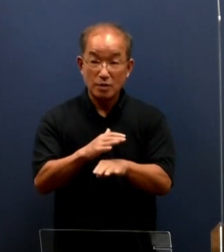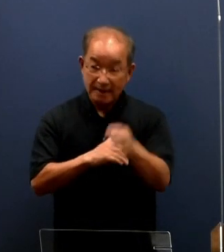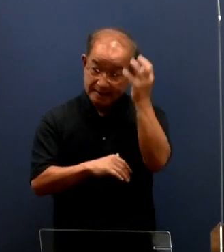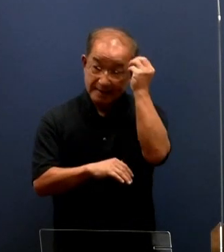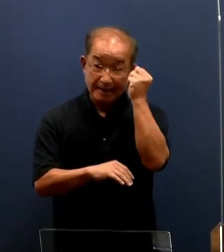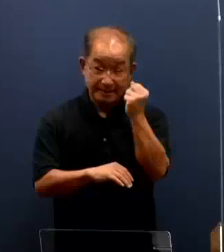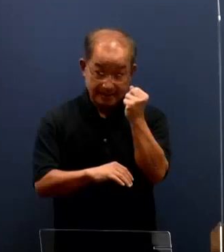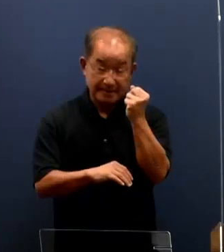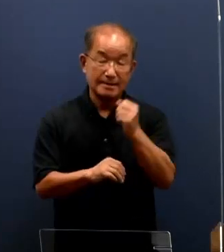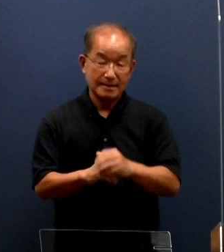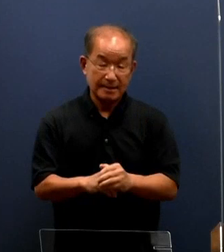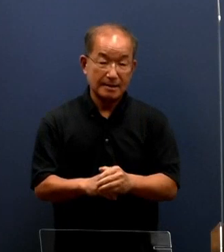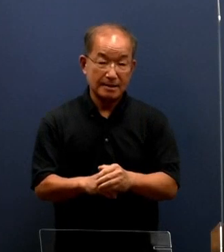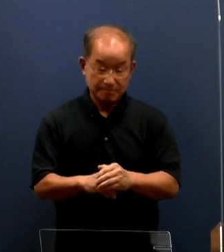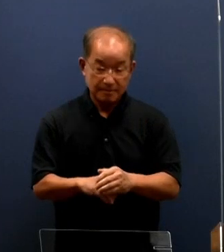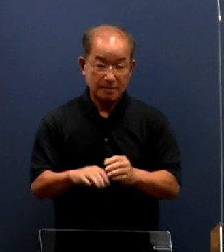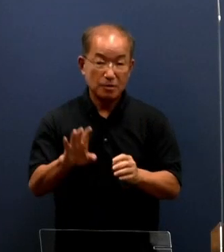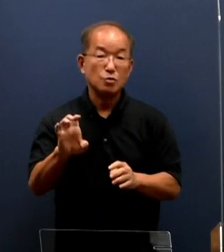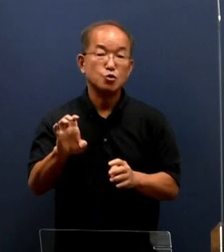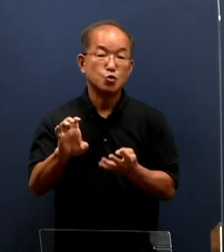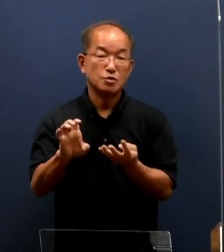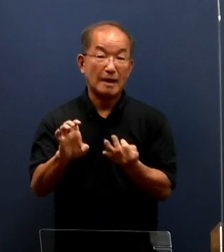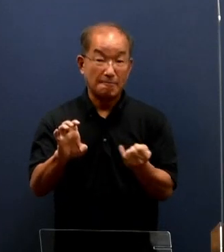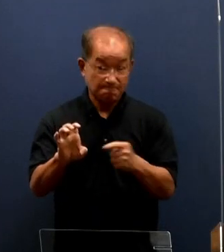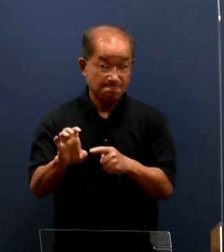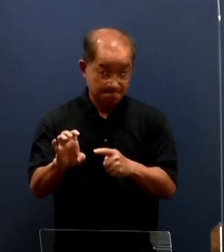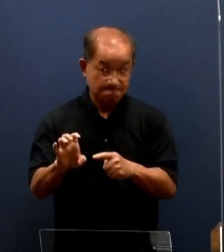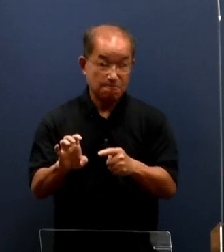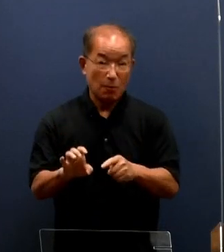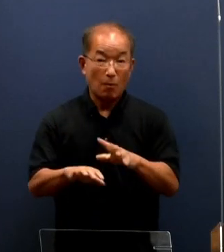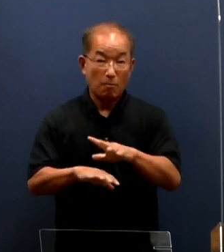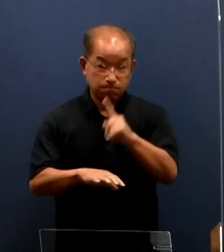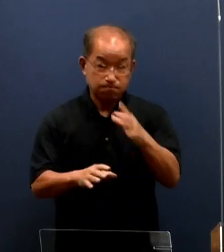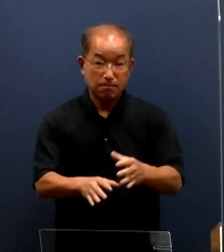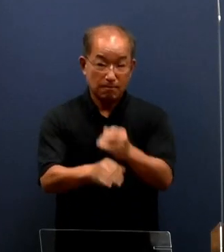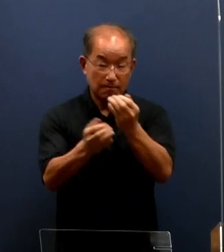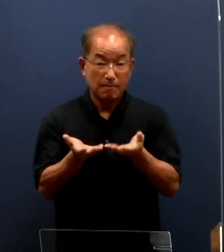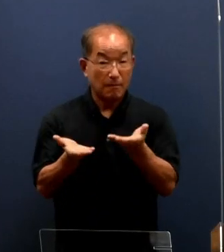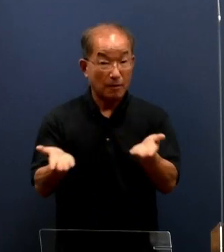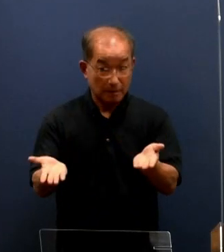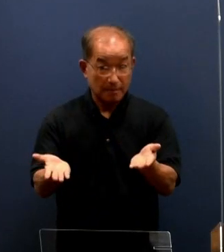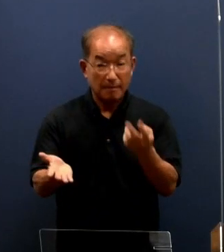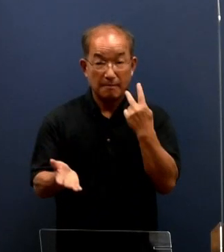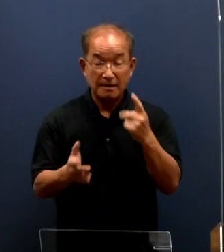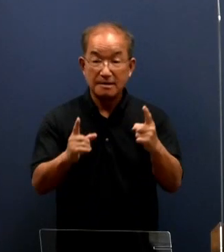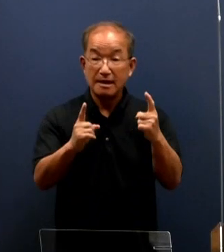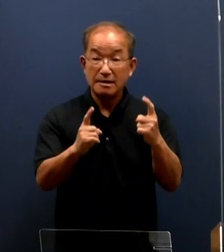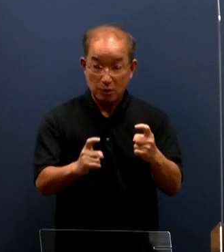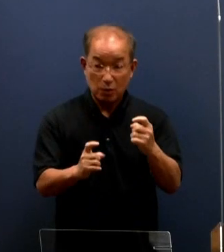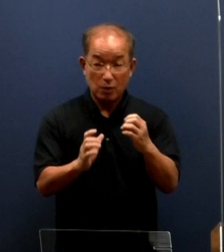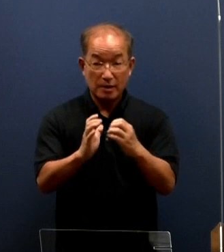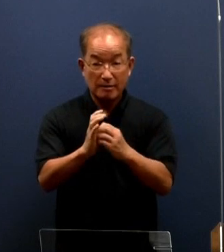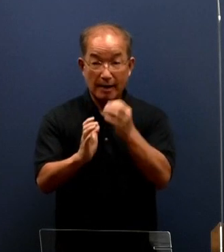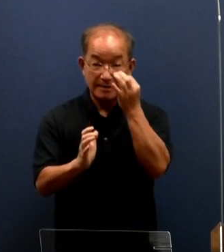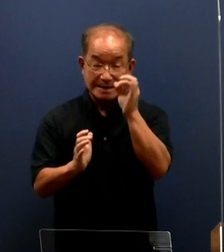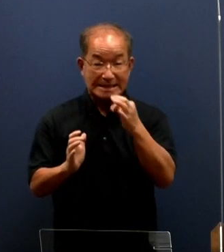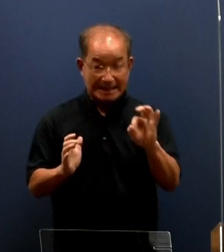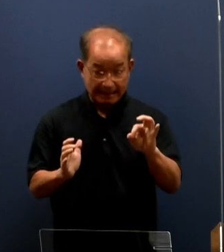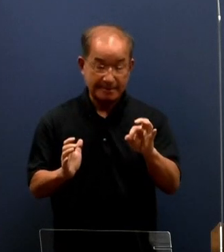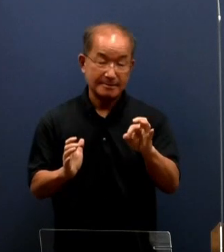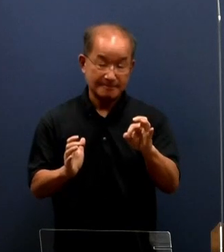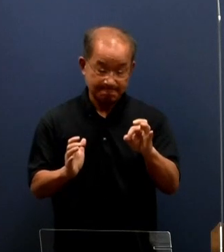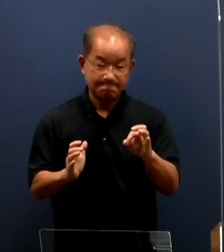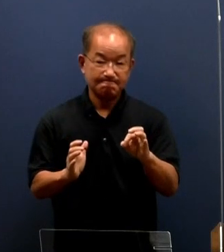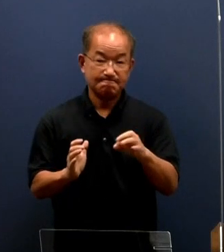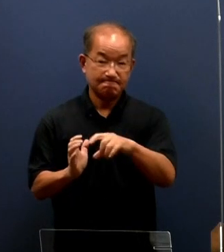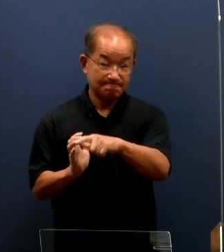、40点を初めて一堂に公開をさせていただきます。松江城や石見銀山の史跡